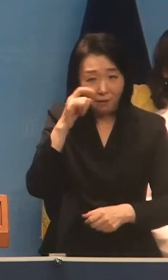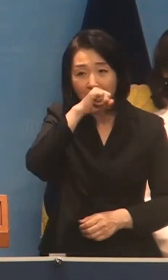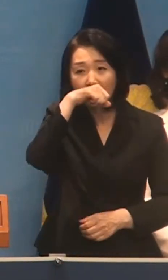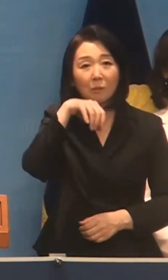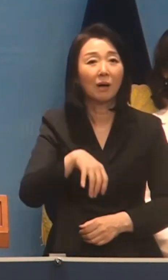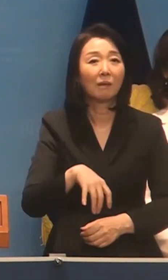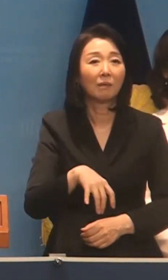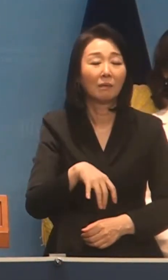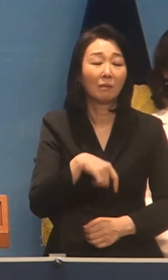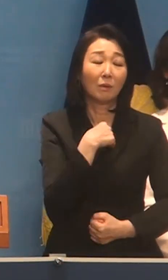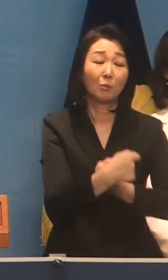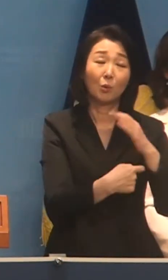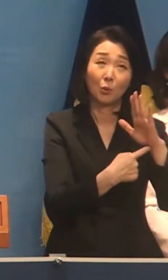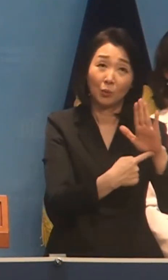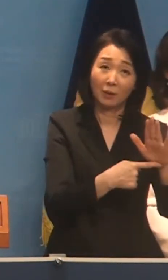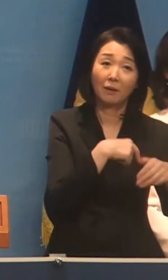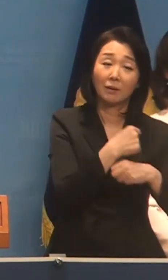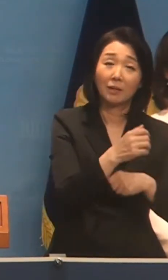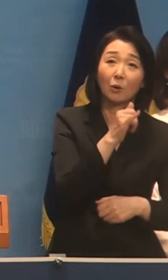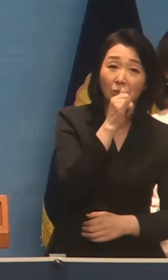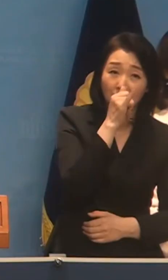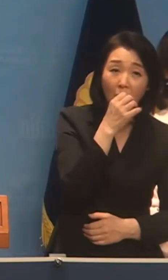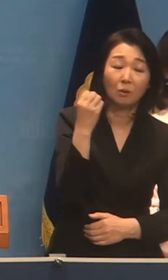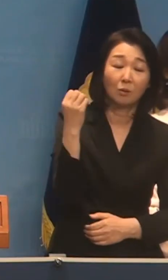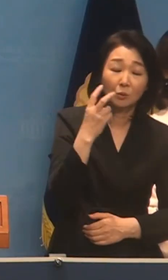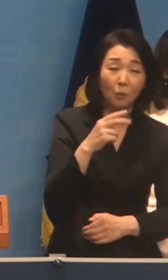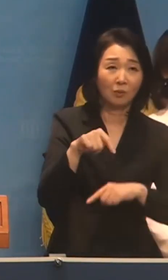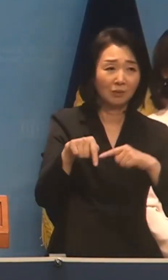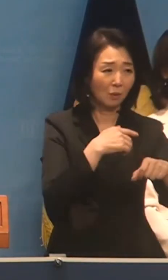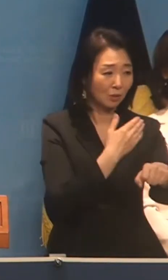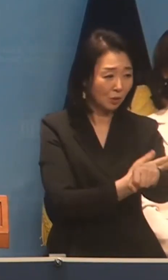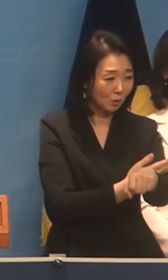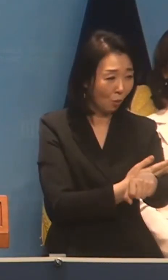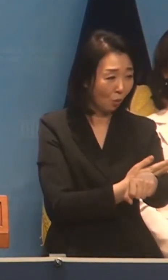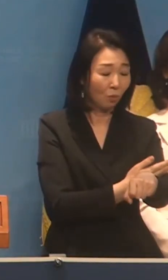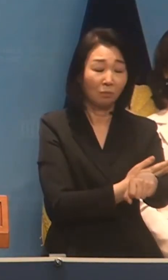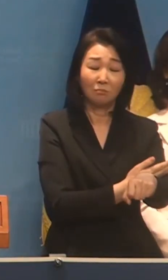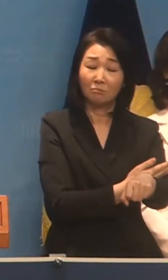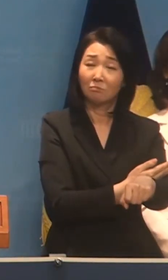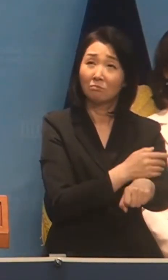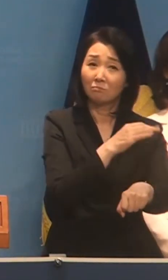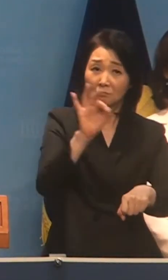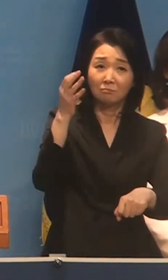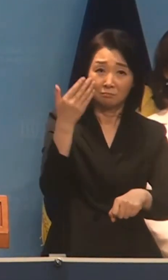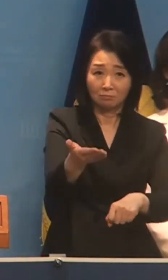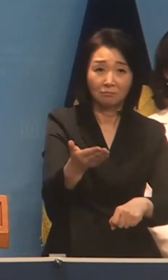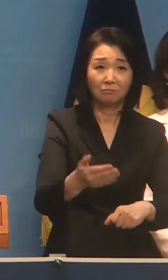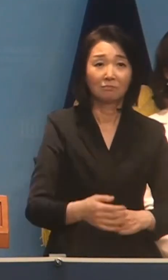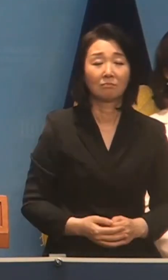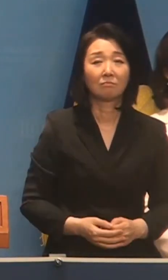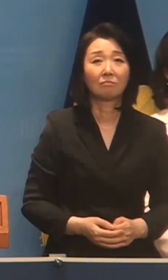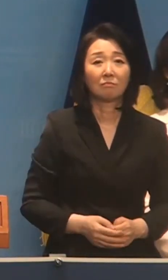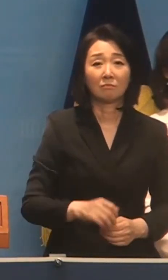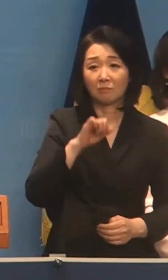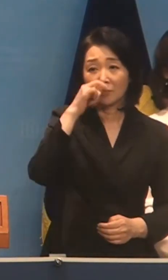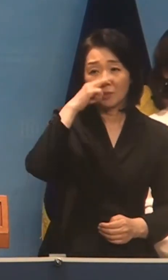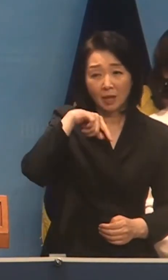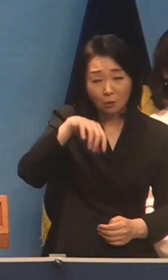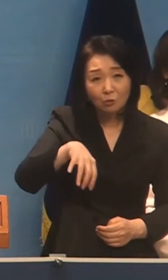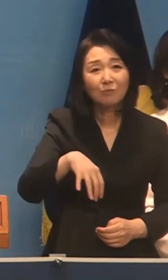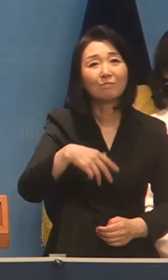해도 표현의 자유는 물론 정치기본권이 폭넓게 인정받고 있습니다.